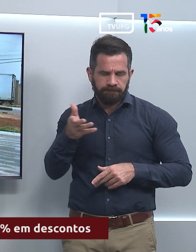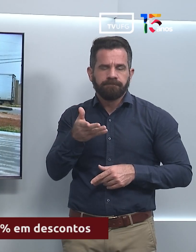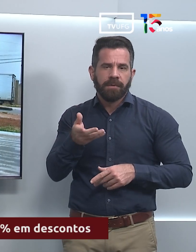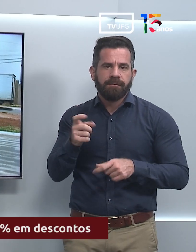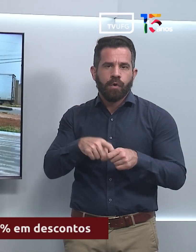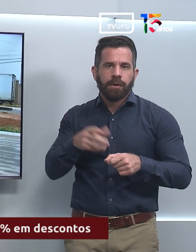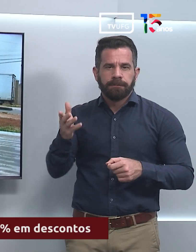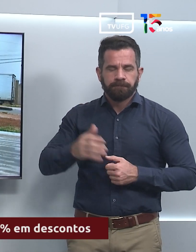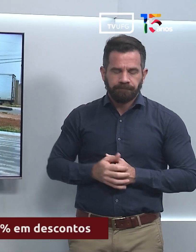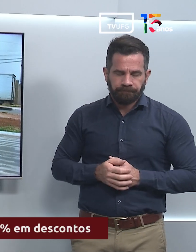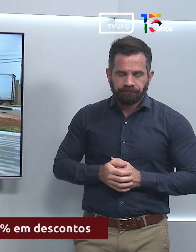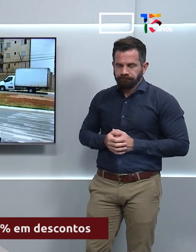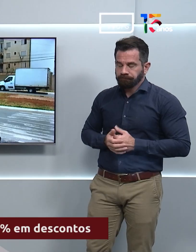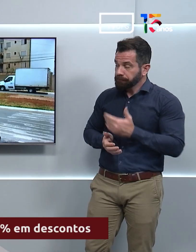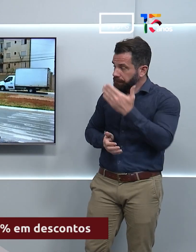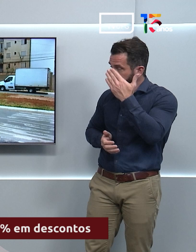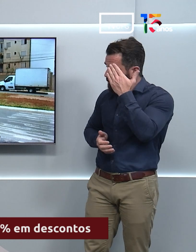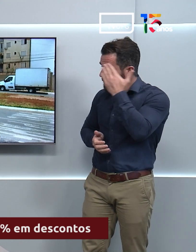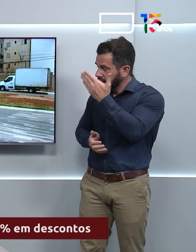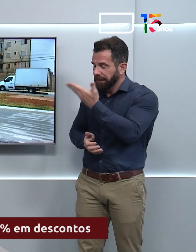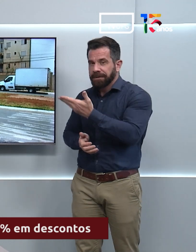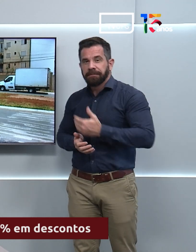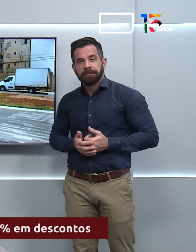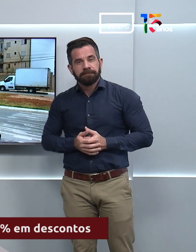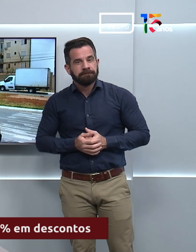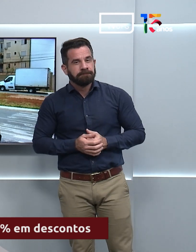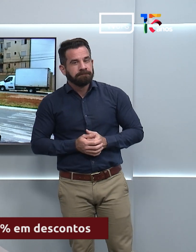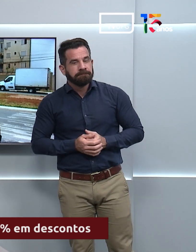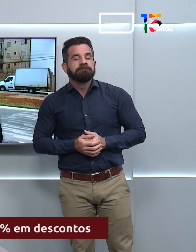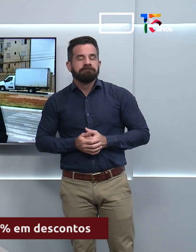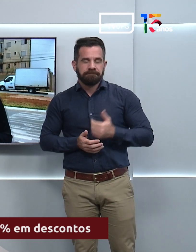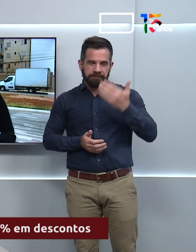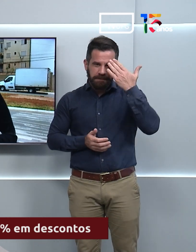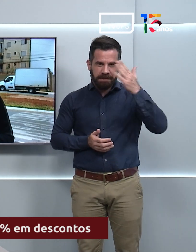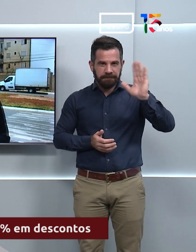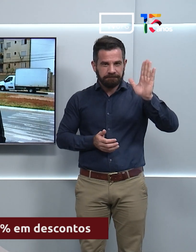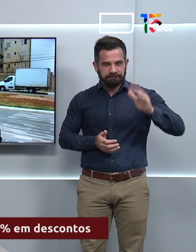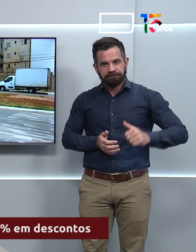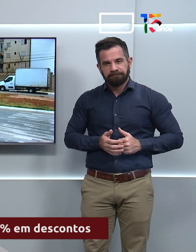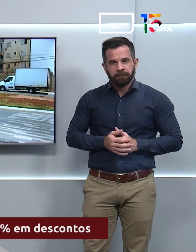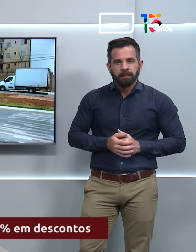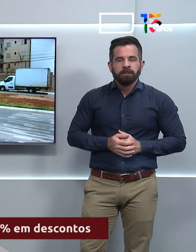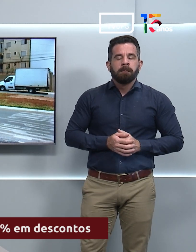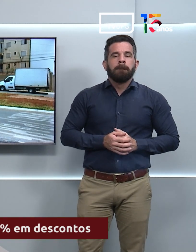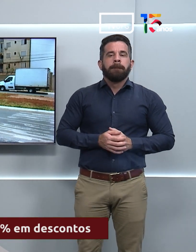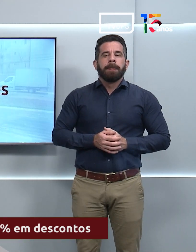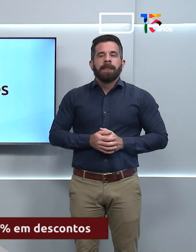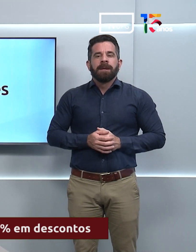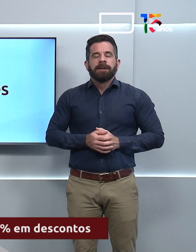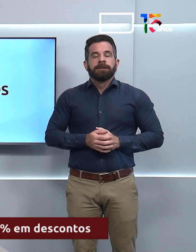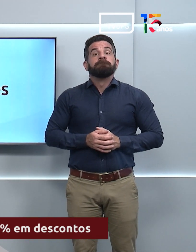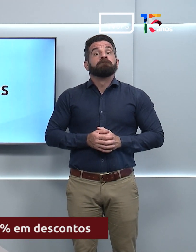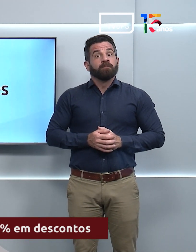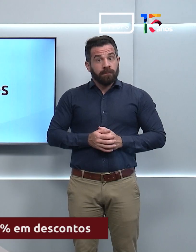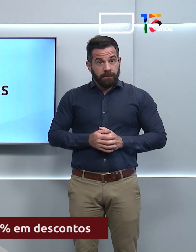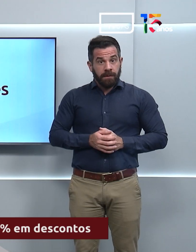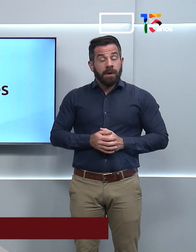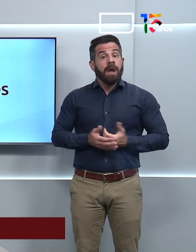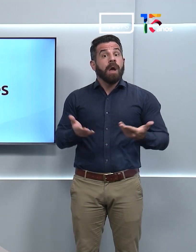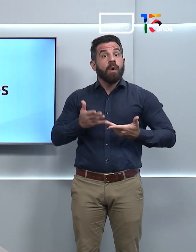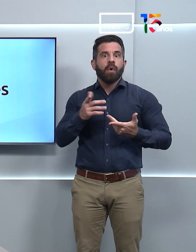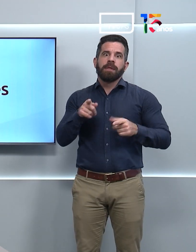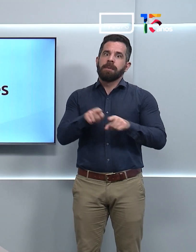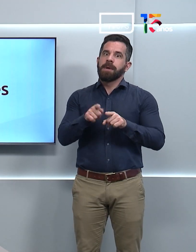vocês. Obrigada, Janaína, bom trabalho. Pra gente, até a próxima. Bom, e agora uma outra chance